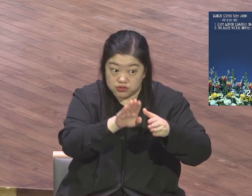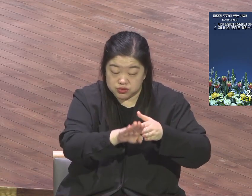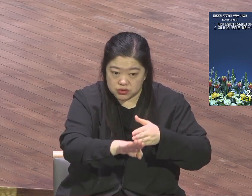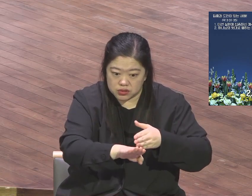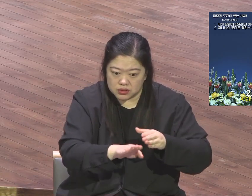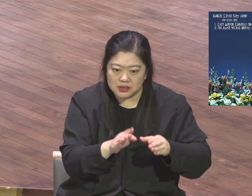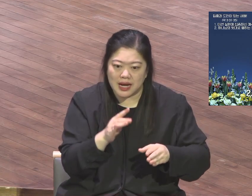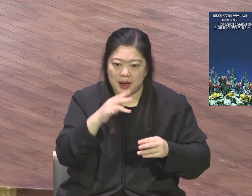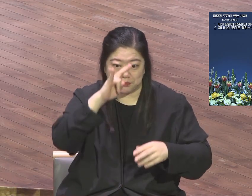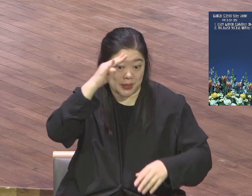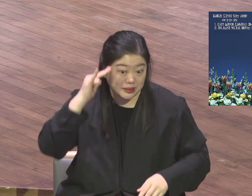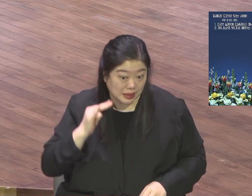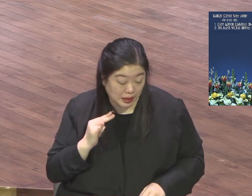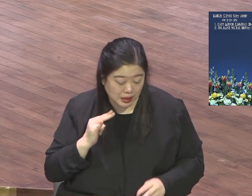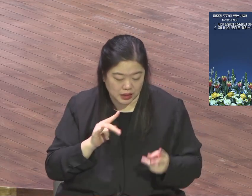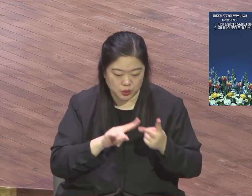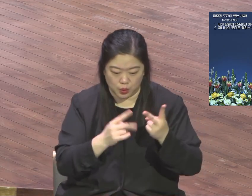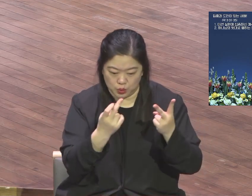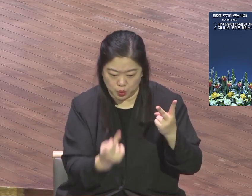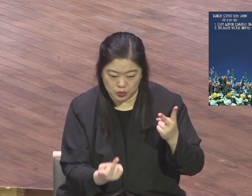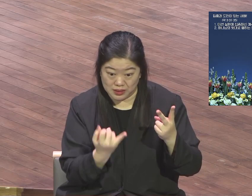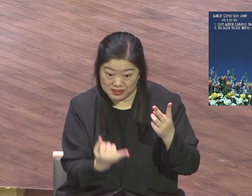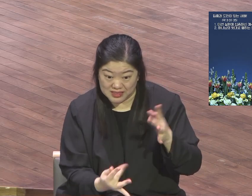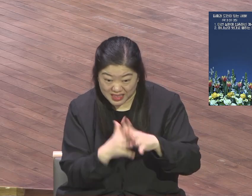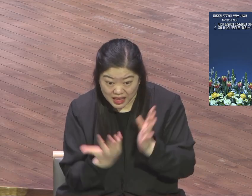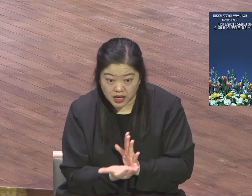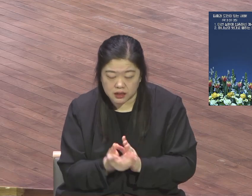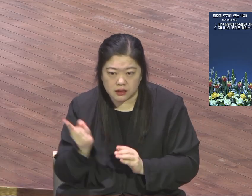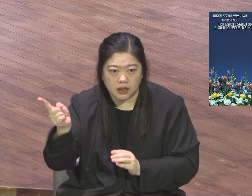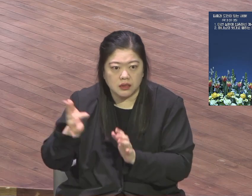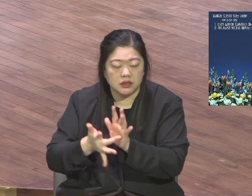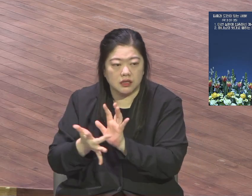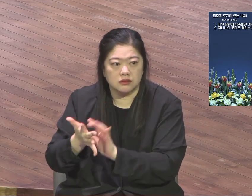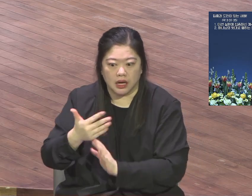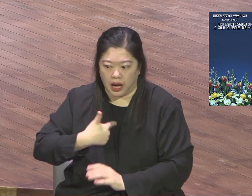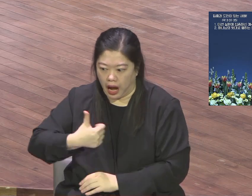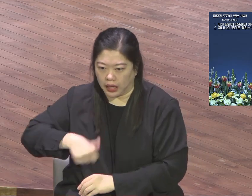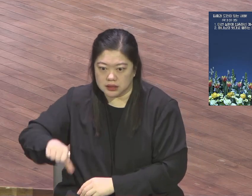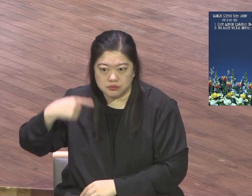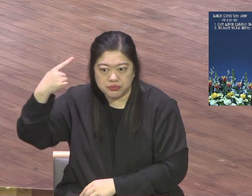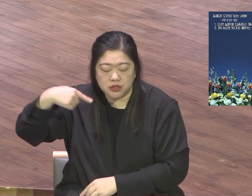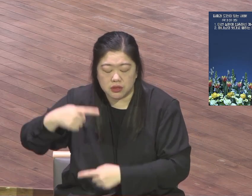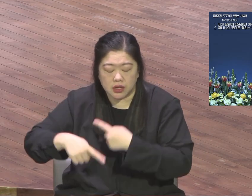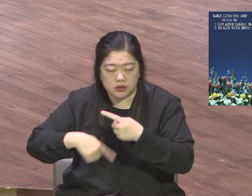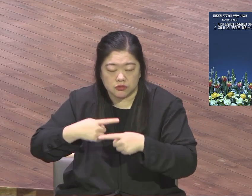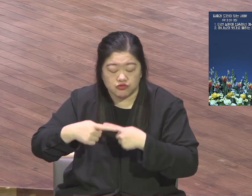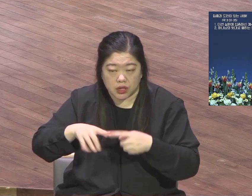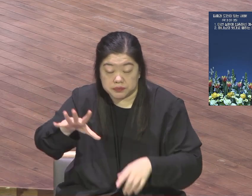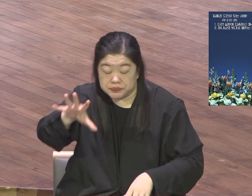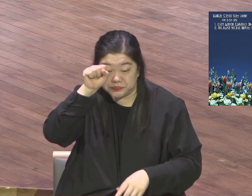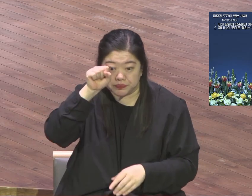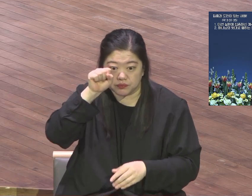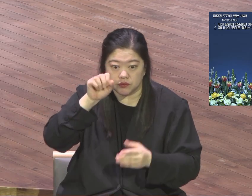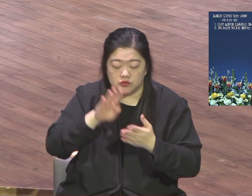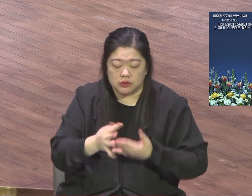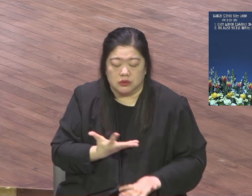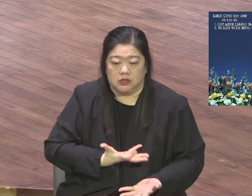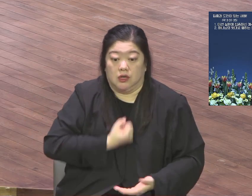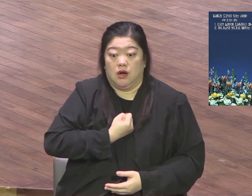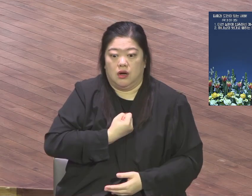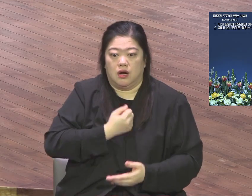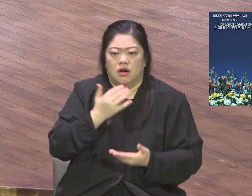듣고 예수님을 찾으러 왔어요. 그런데 예수님께서는 이 어머니와 이